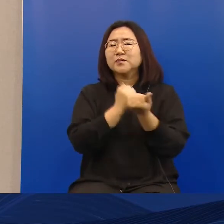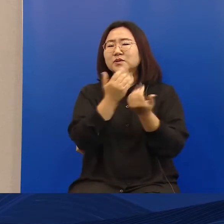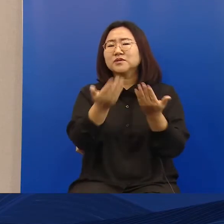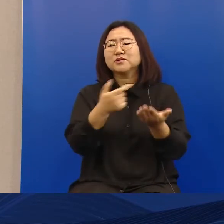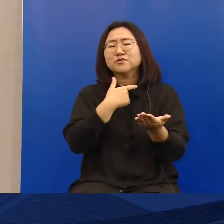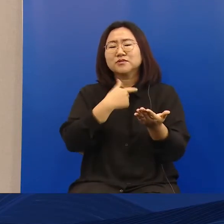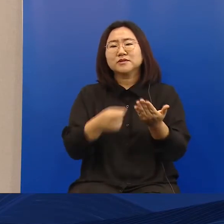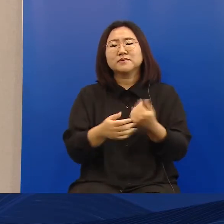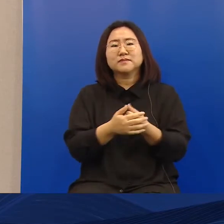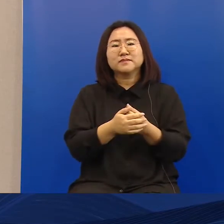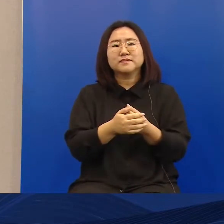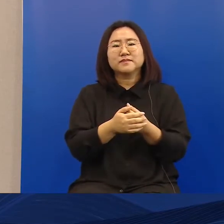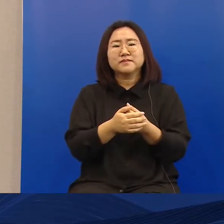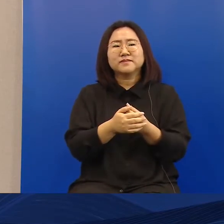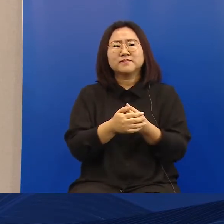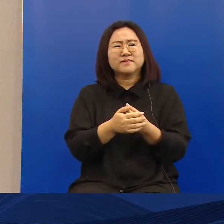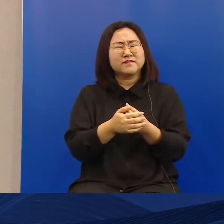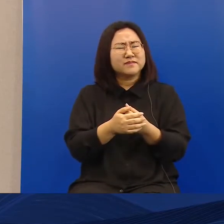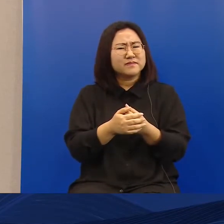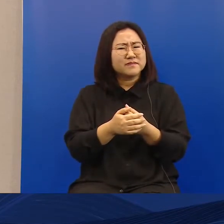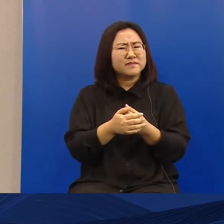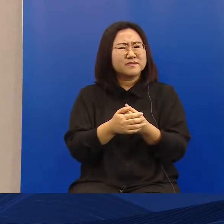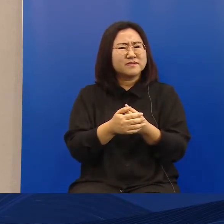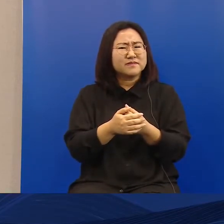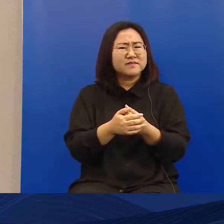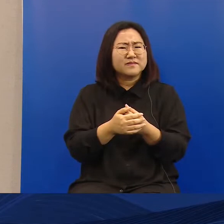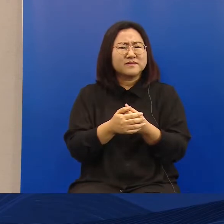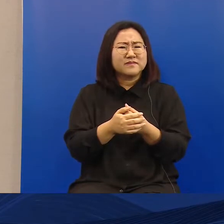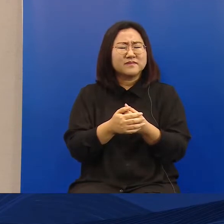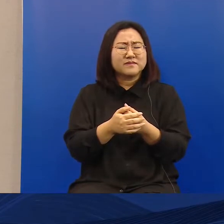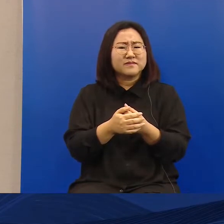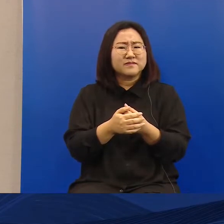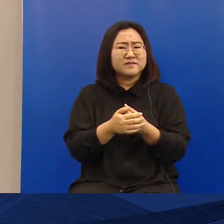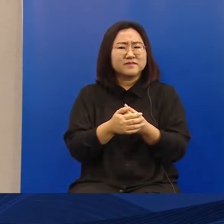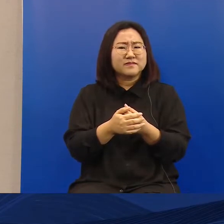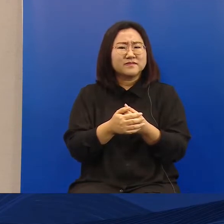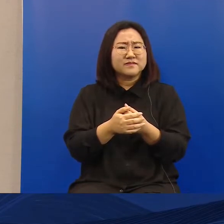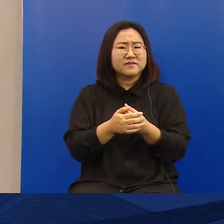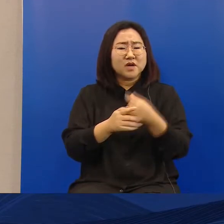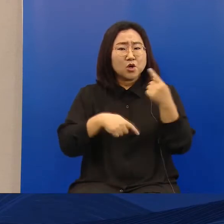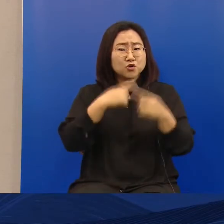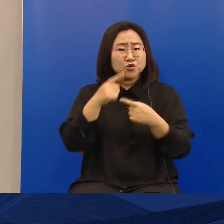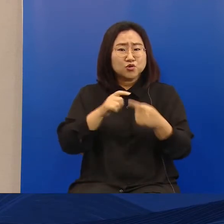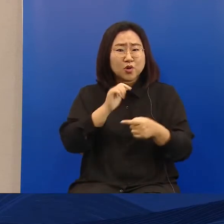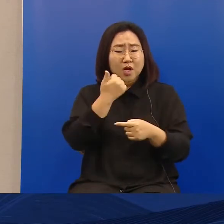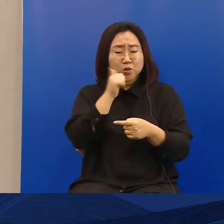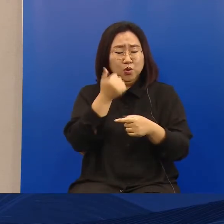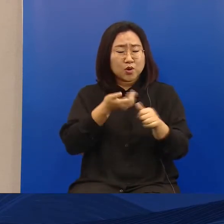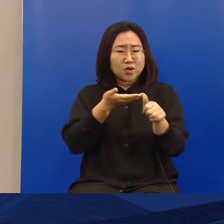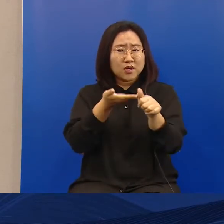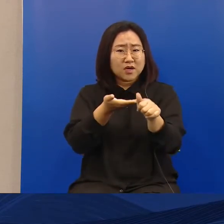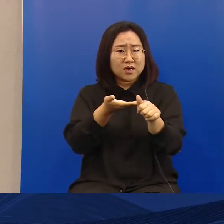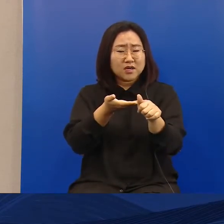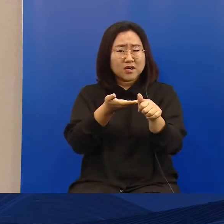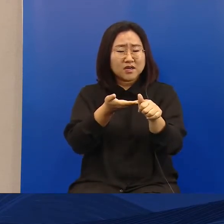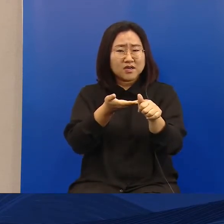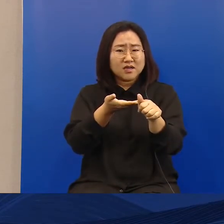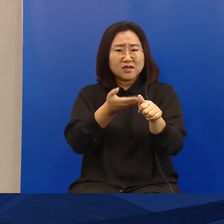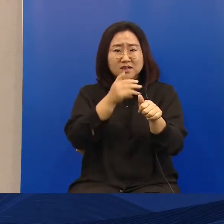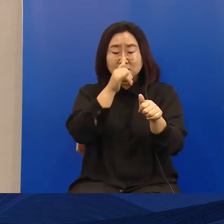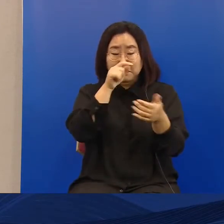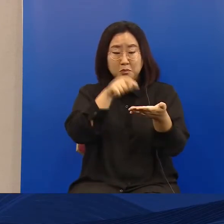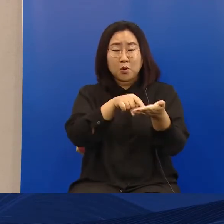말씀드리면요. 제주도청 홈페이지를 보니까 홍보 영상에 수어 통역을 제공하는 등 여러 노력들을